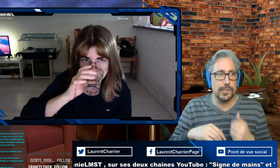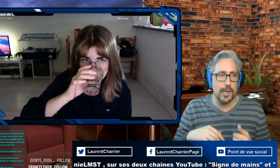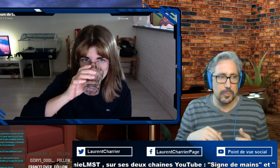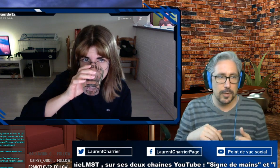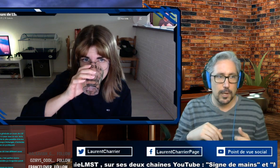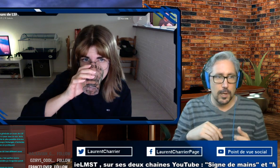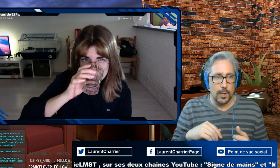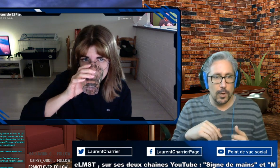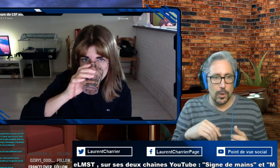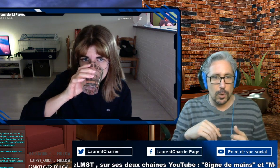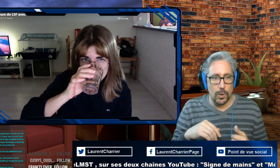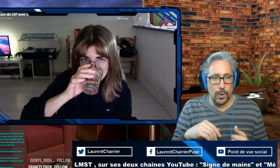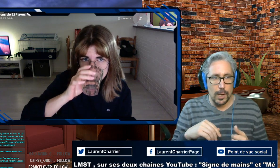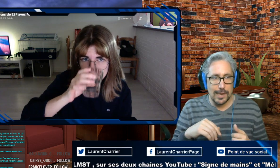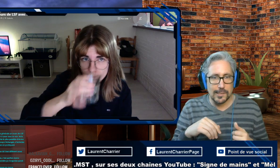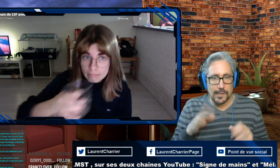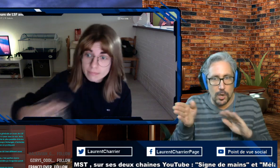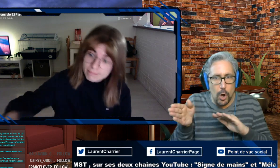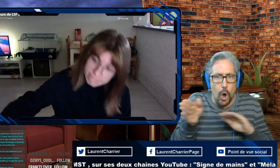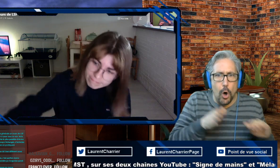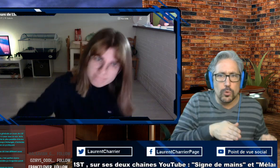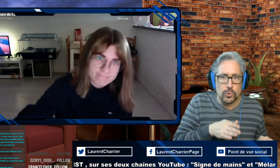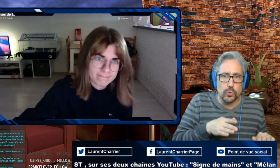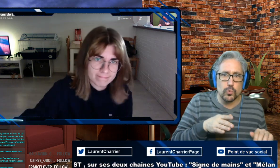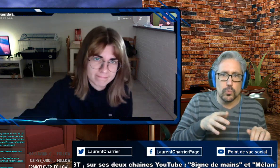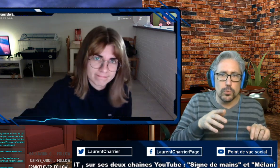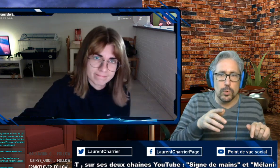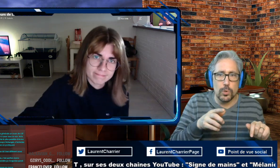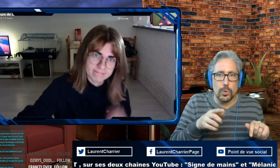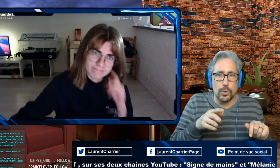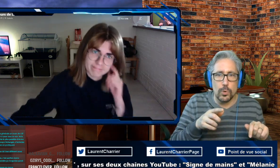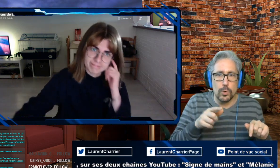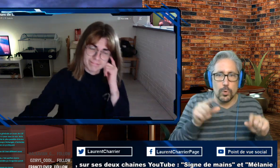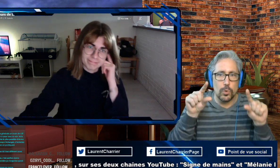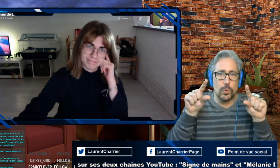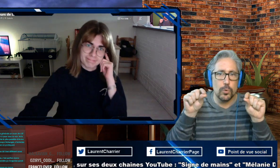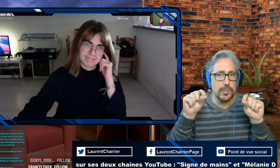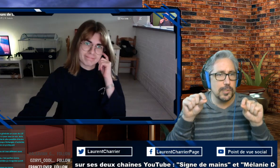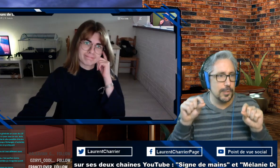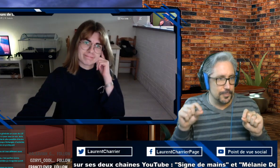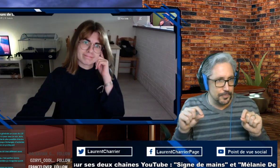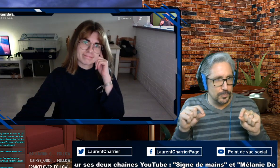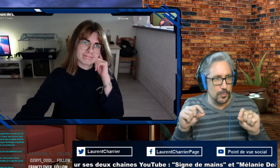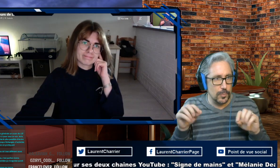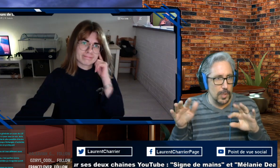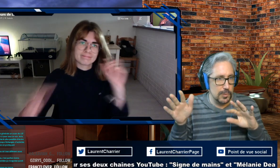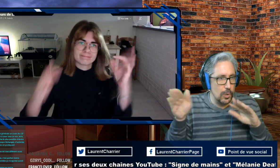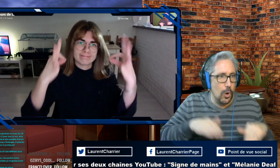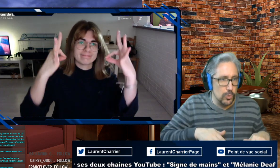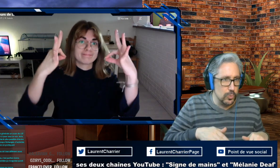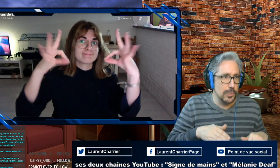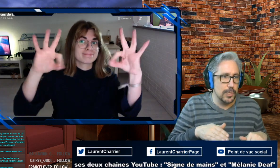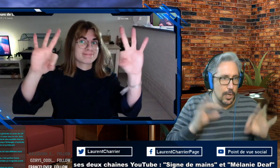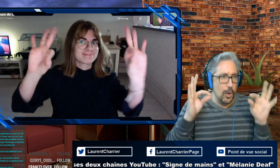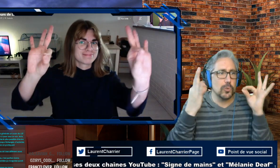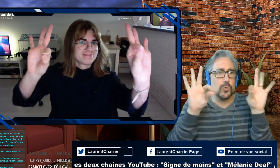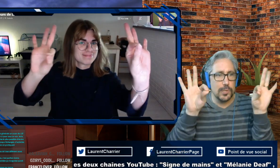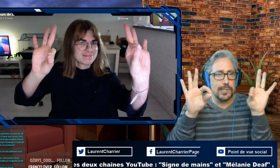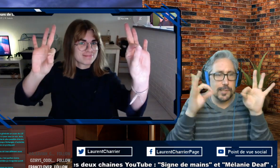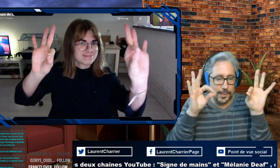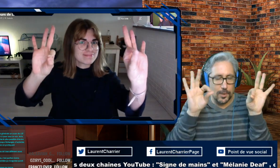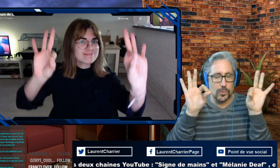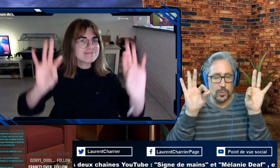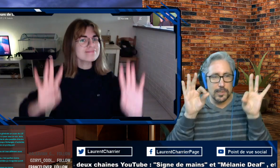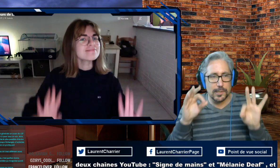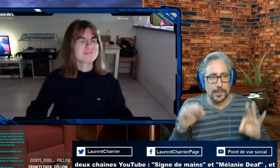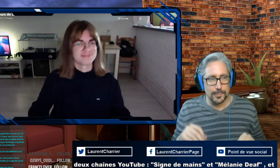des handicaps, elle c'est en dessous de 10. C'est en dessous de 10. En dessous de